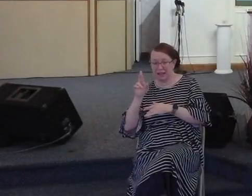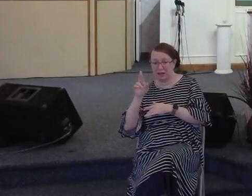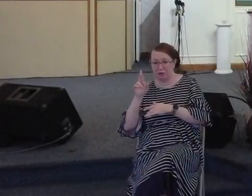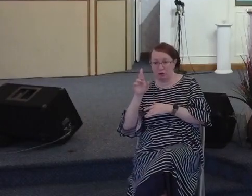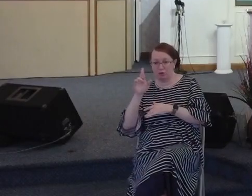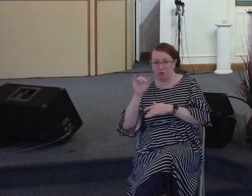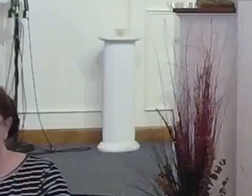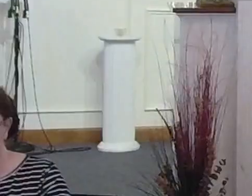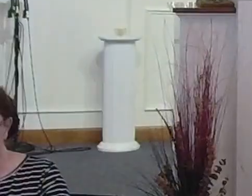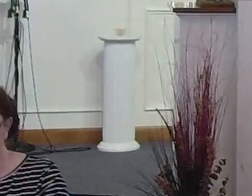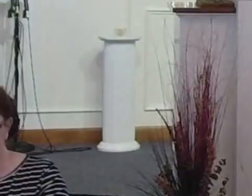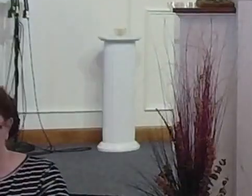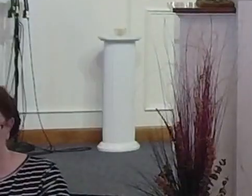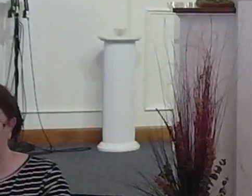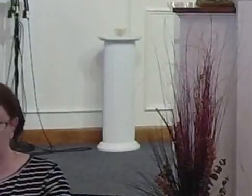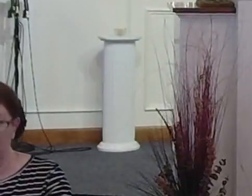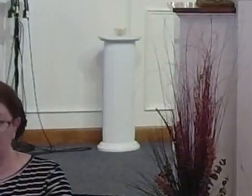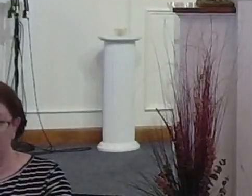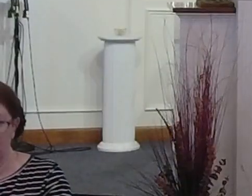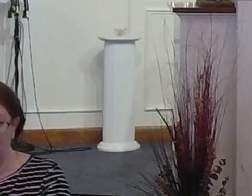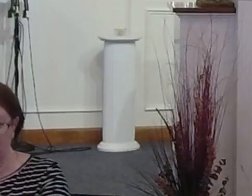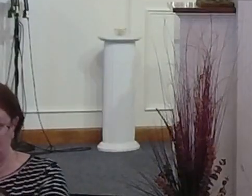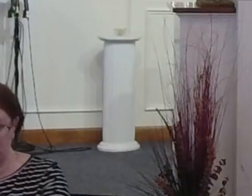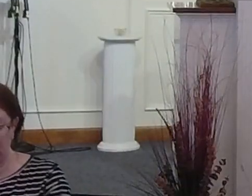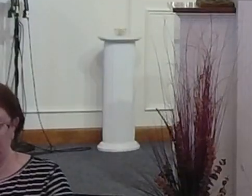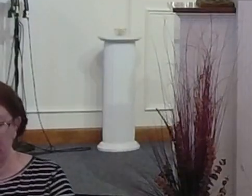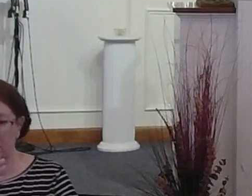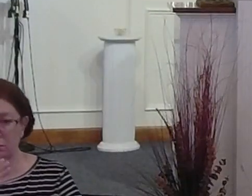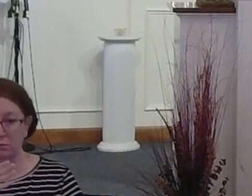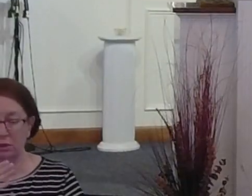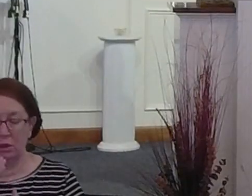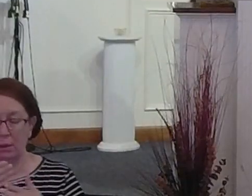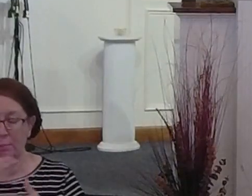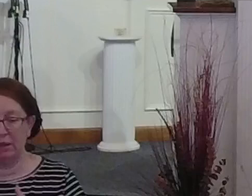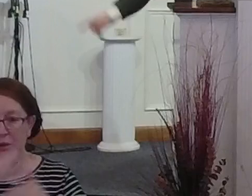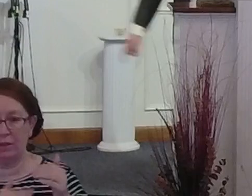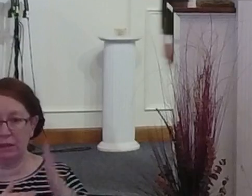grande y que el día más grande de Dios